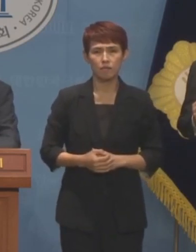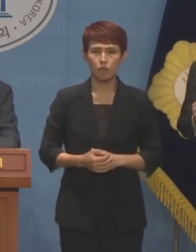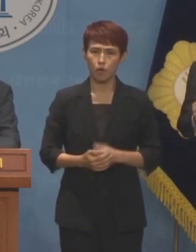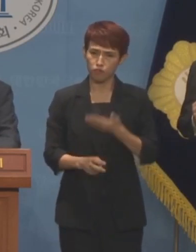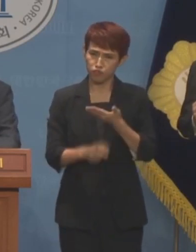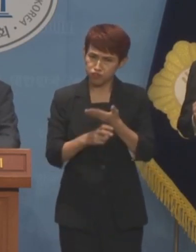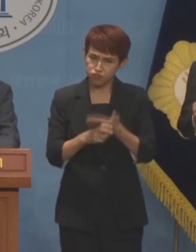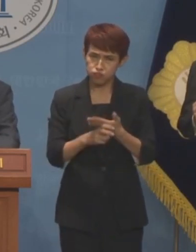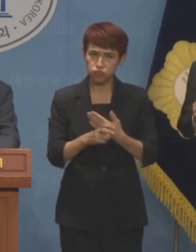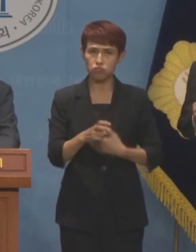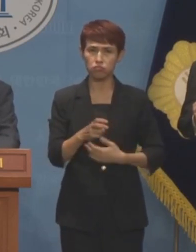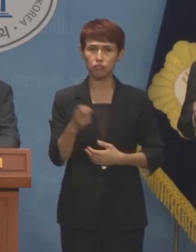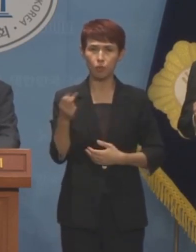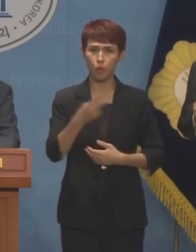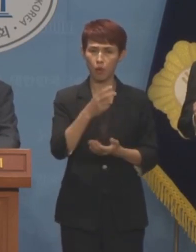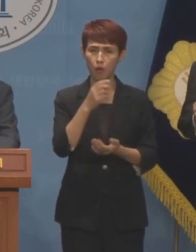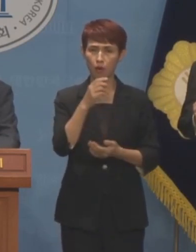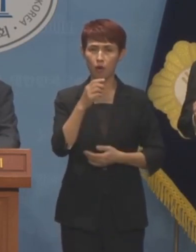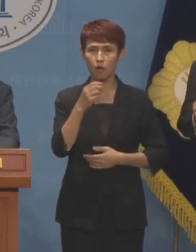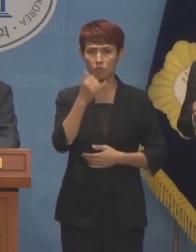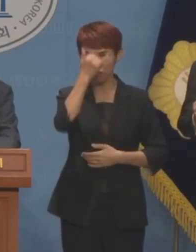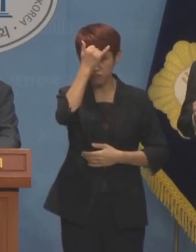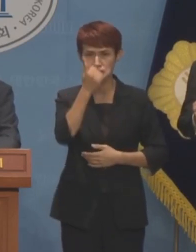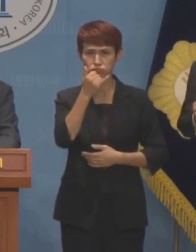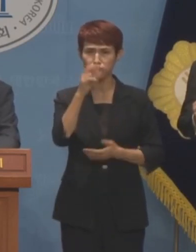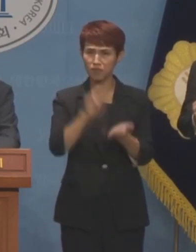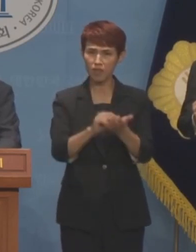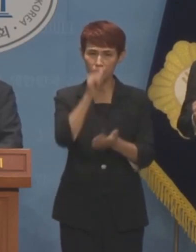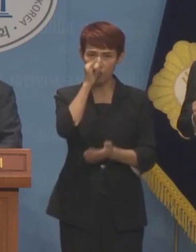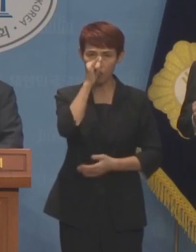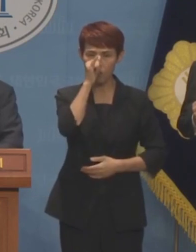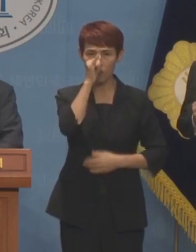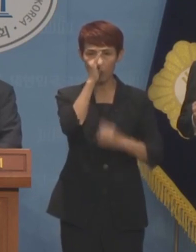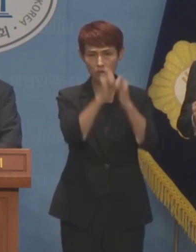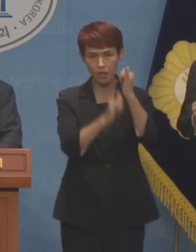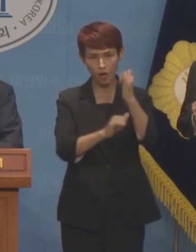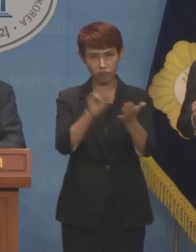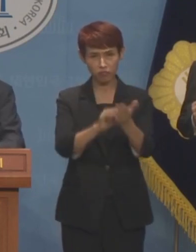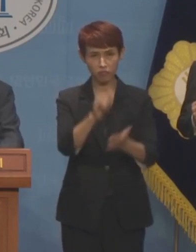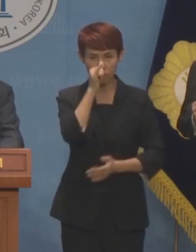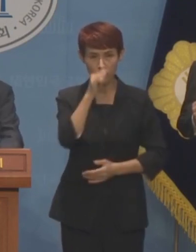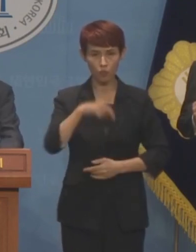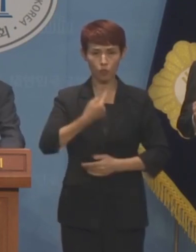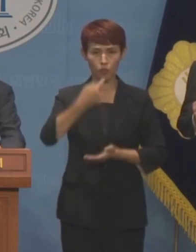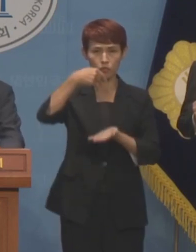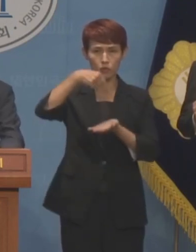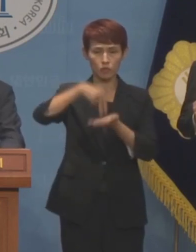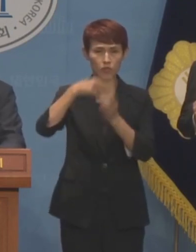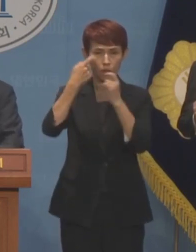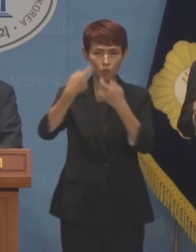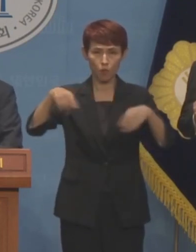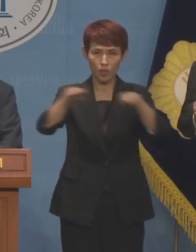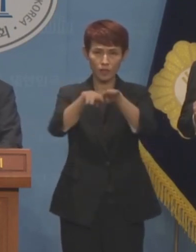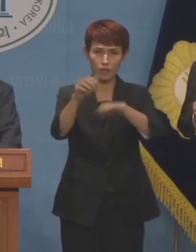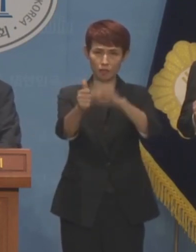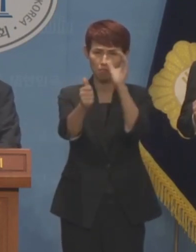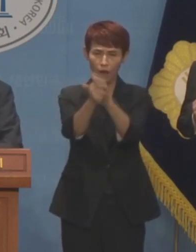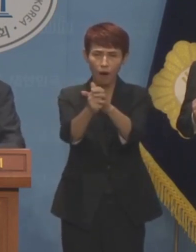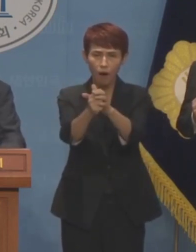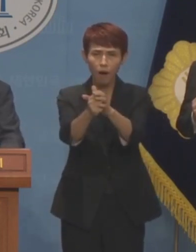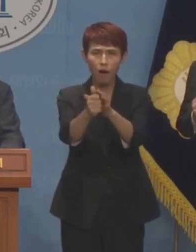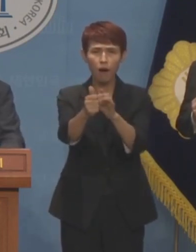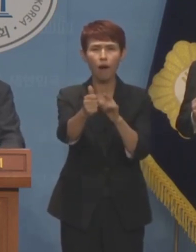도덕적으로도 법적으로도 그리고 역사적으로도 흥결 있는 인물을 독립기념관장에 앉힌